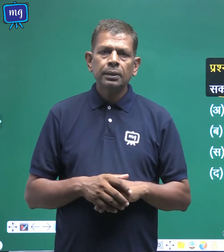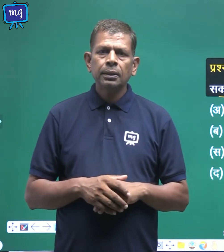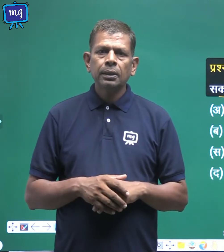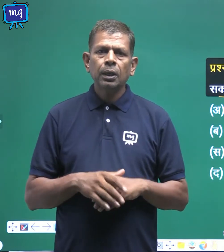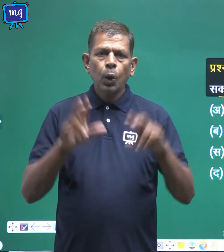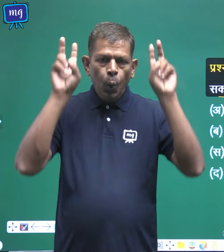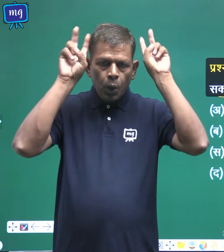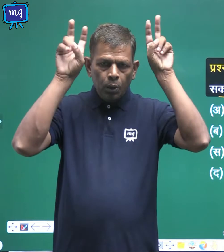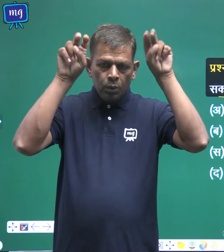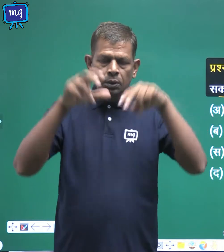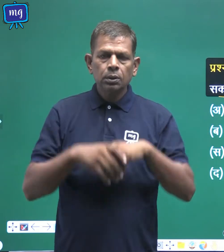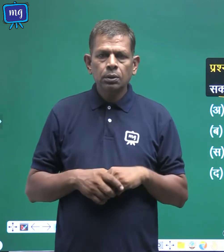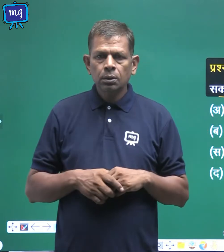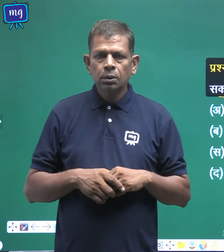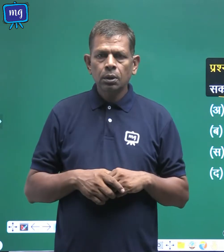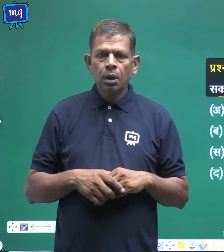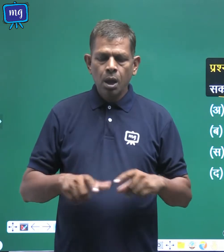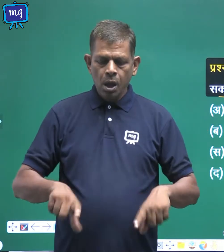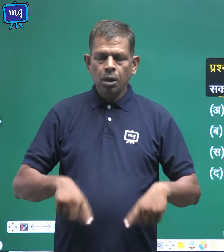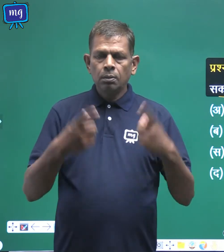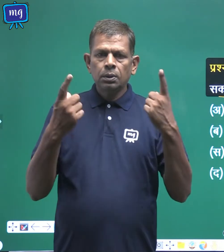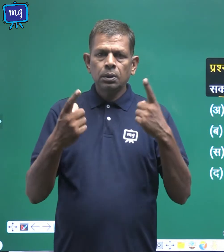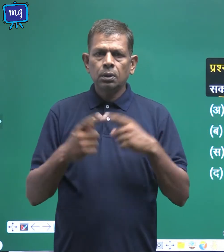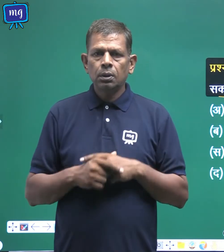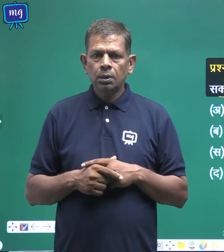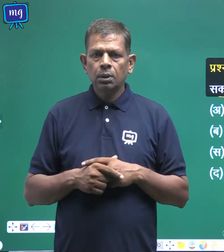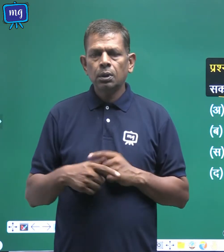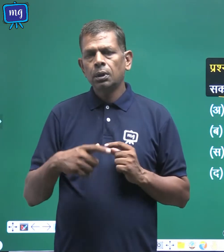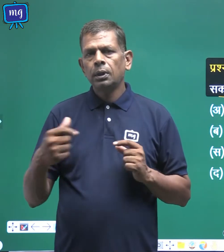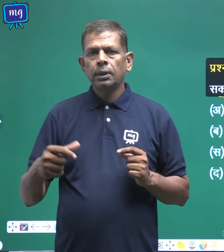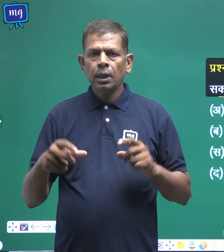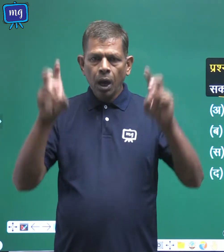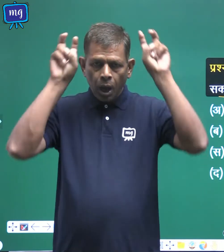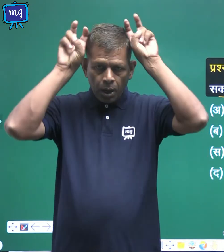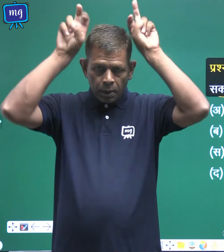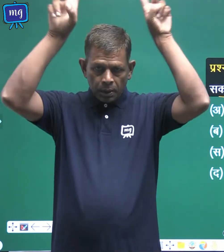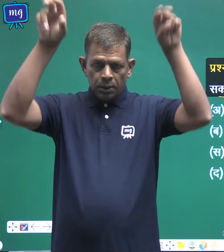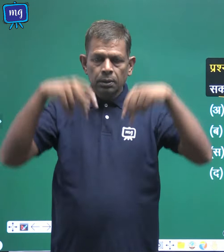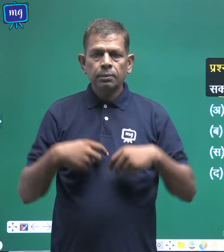खरगोश से, पादप से या भेड़ से।